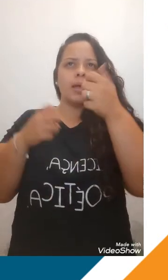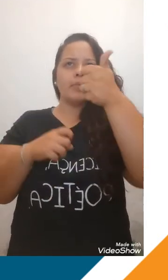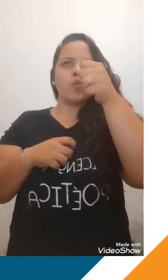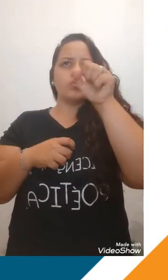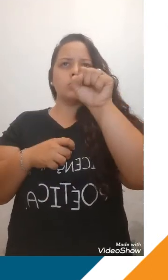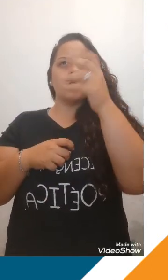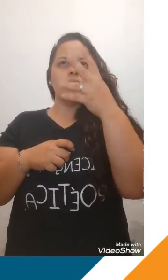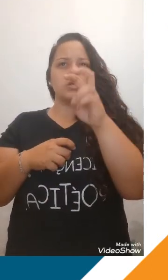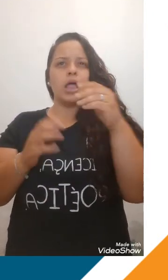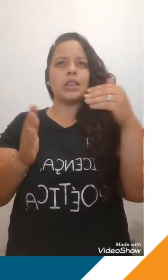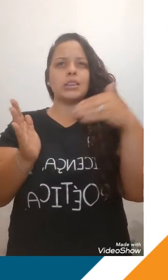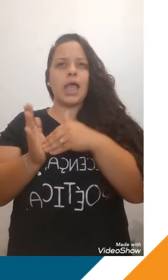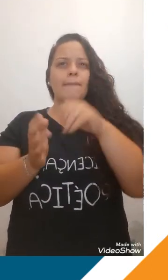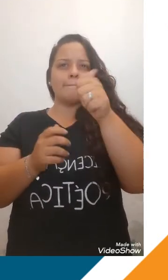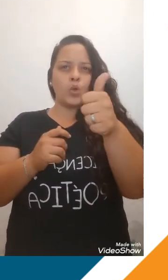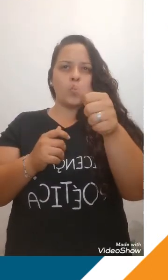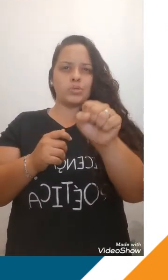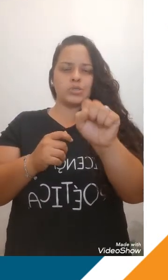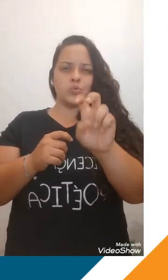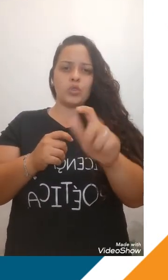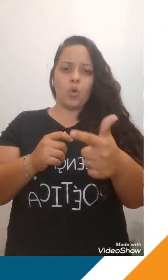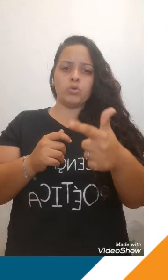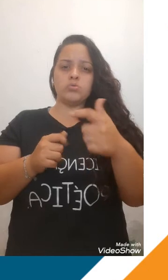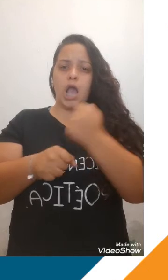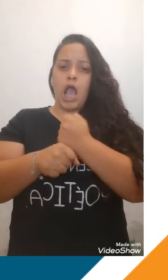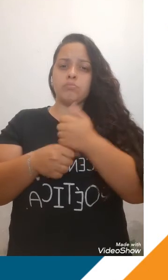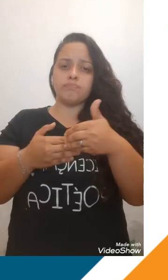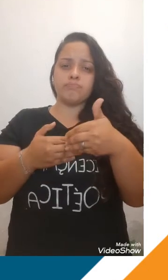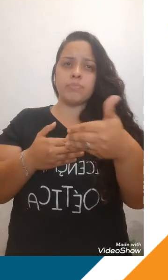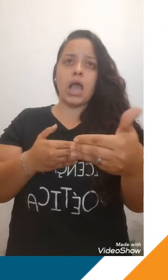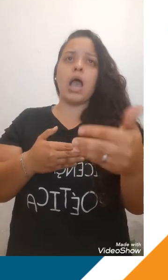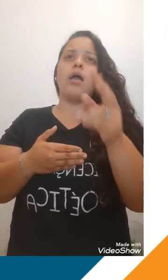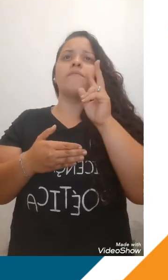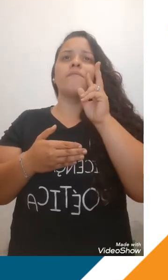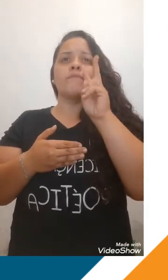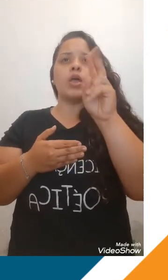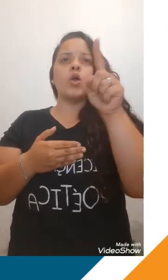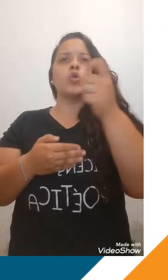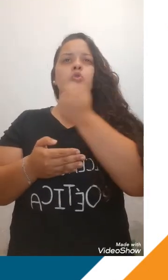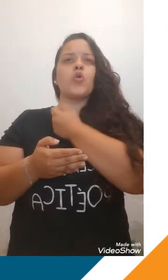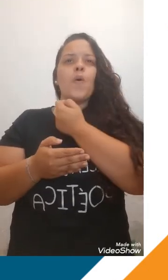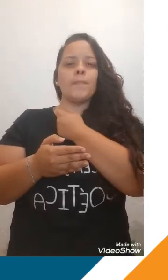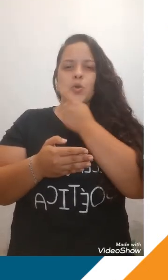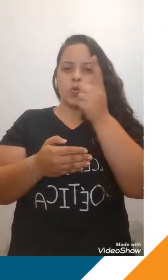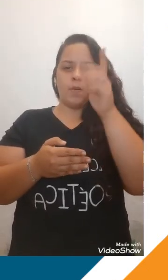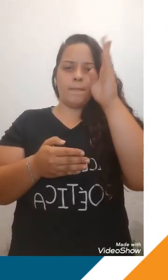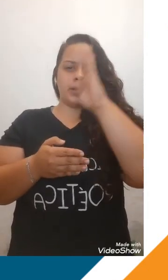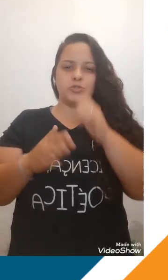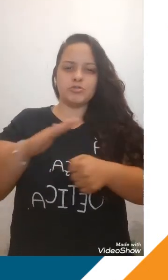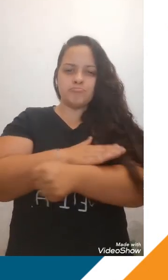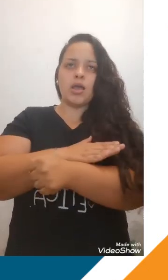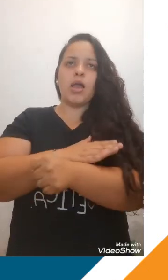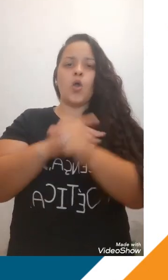a 1852 o tempo passou e a quantidade de escravizados que chegavam ao Brasil, ele o quê?